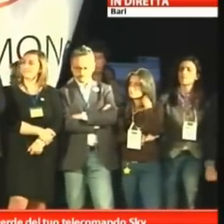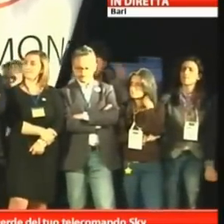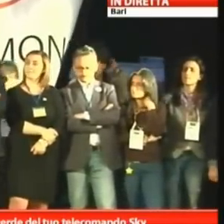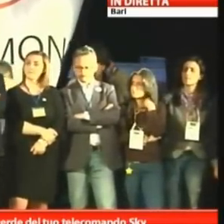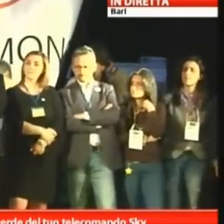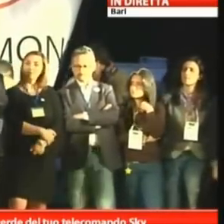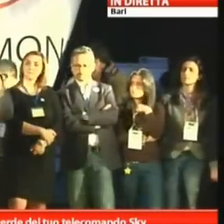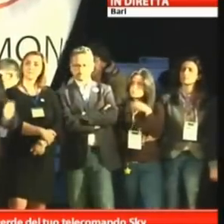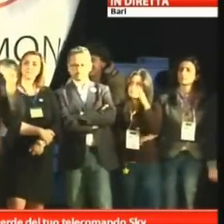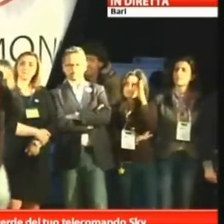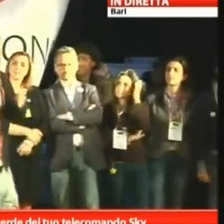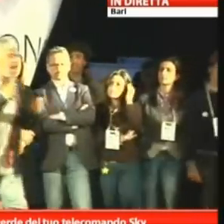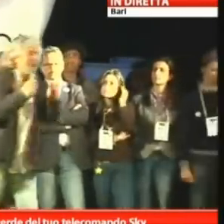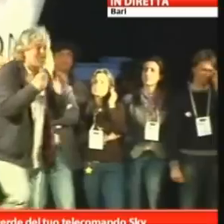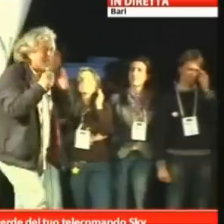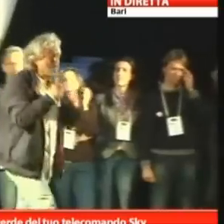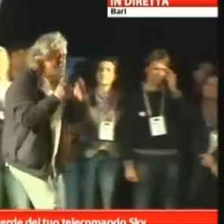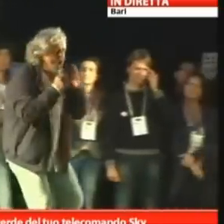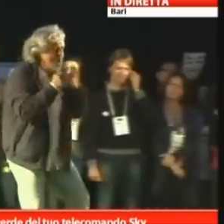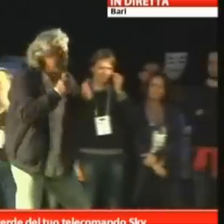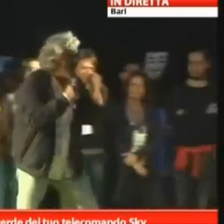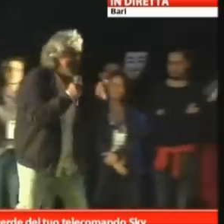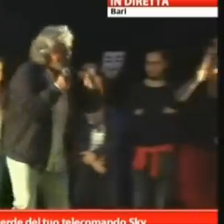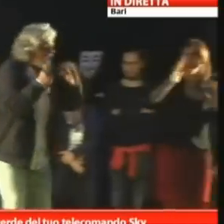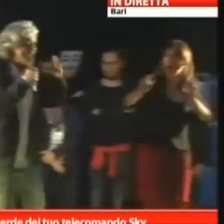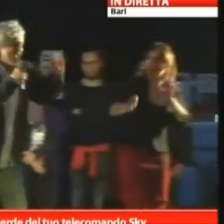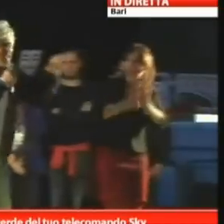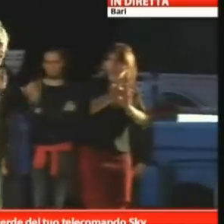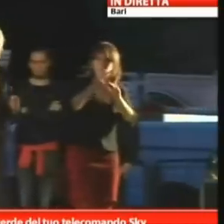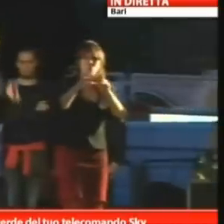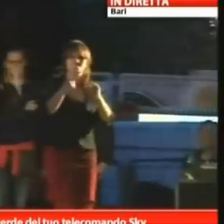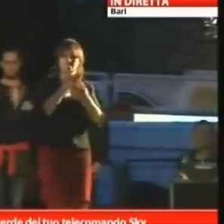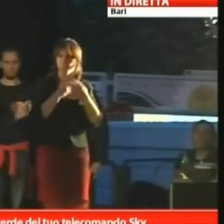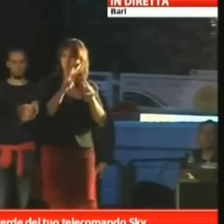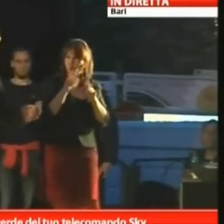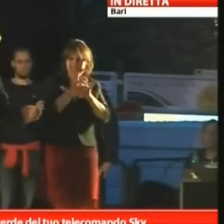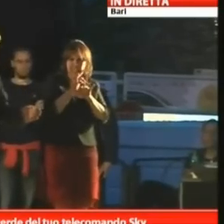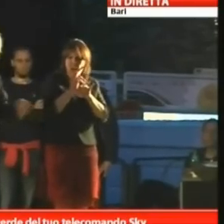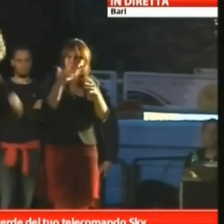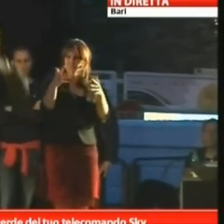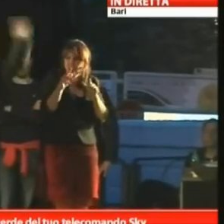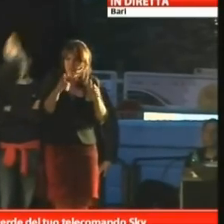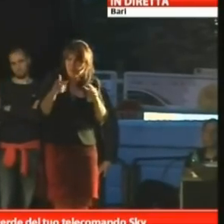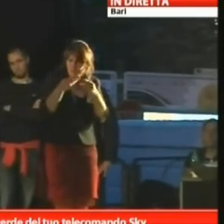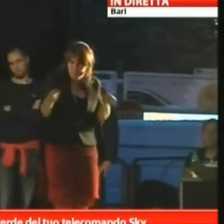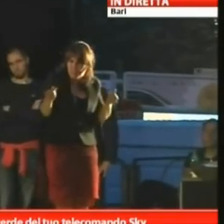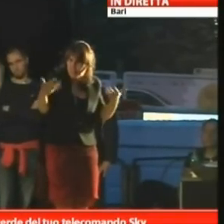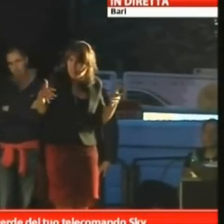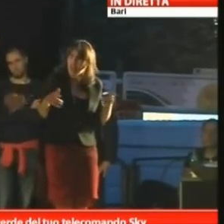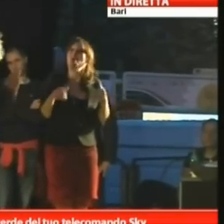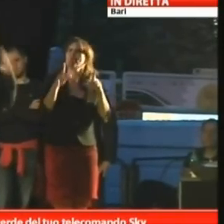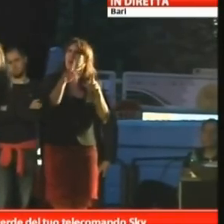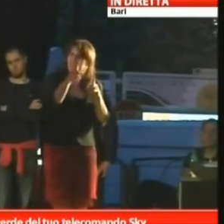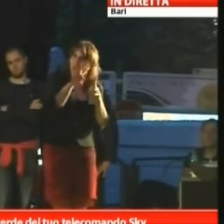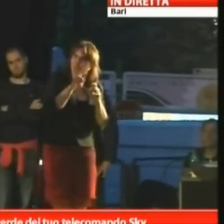quasi azzerato la disoccupazione. Non c'è più disoccupazione in Giappone. Eppure hanno il debito alto, quindi